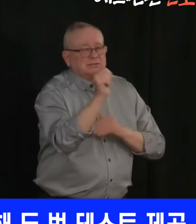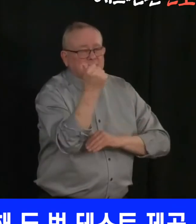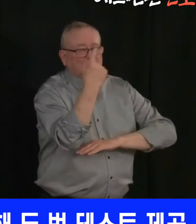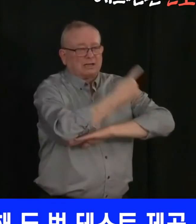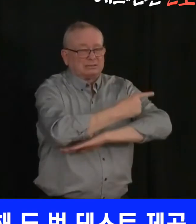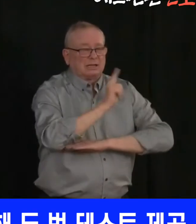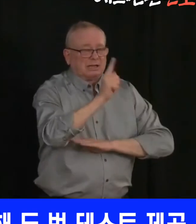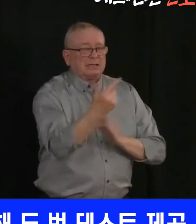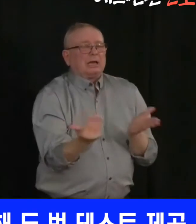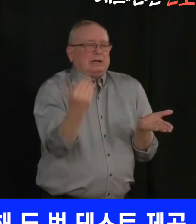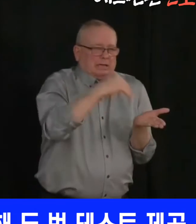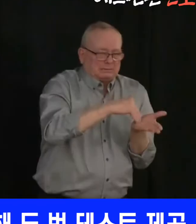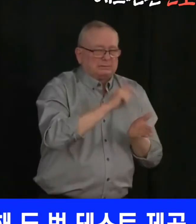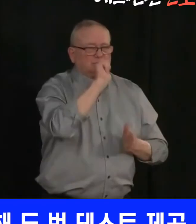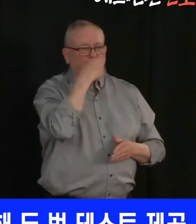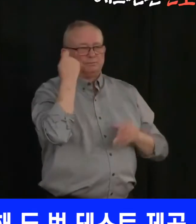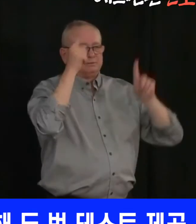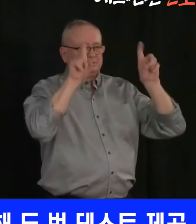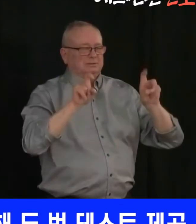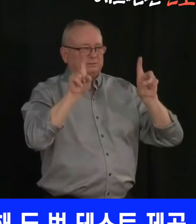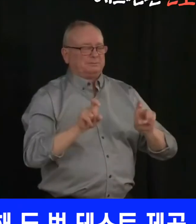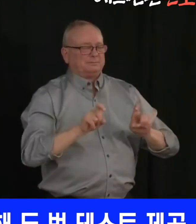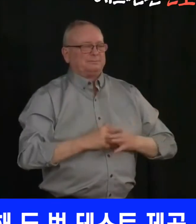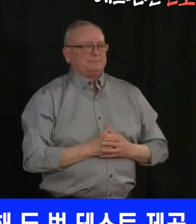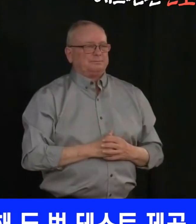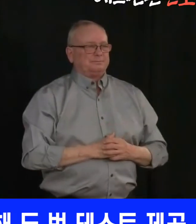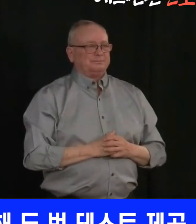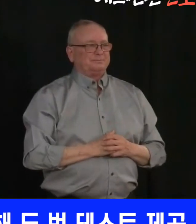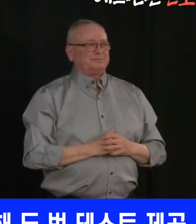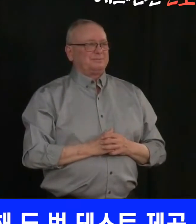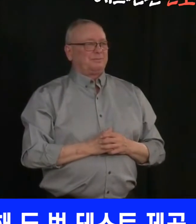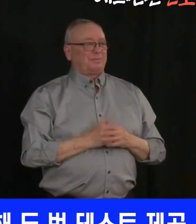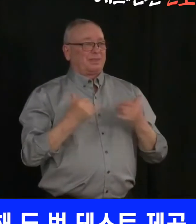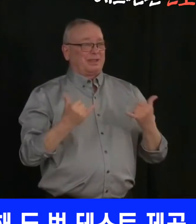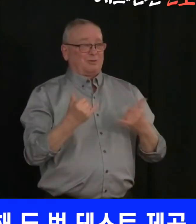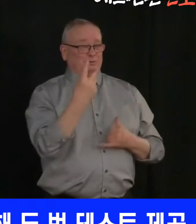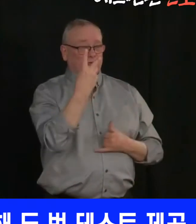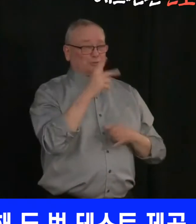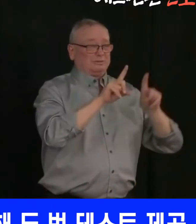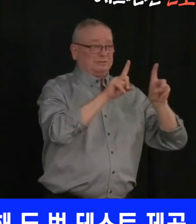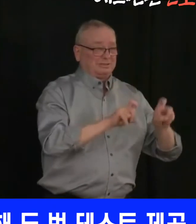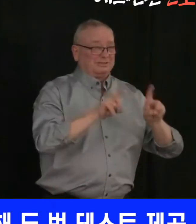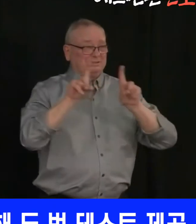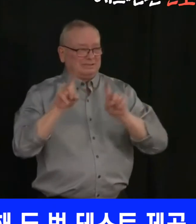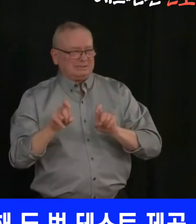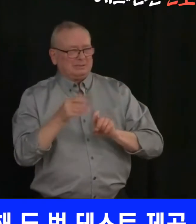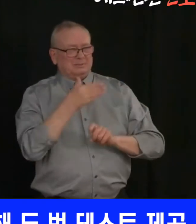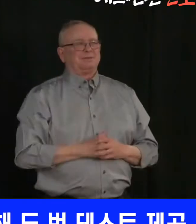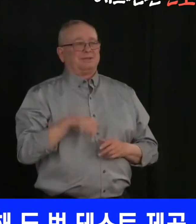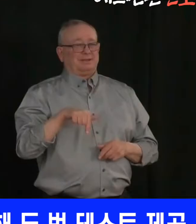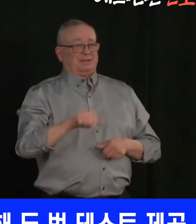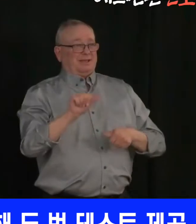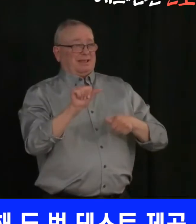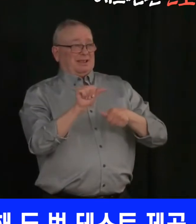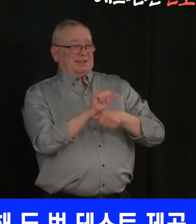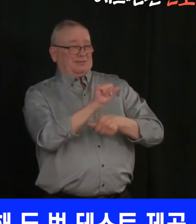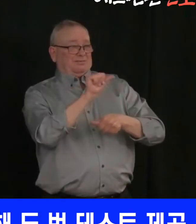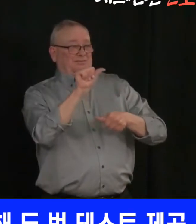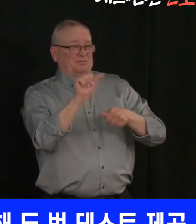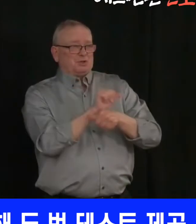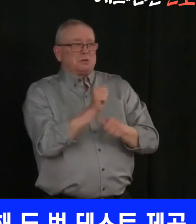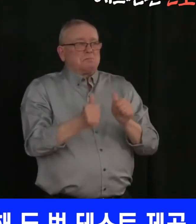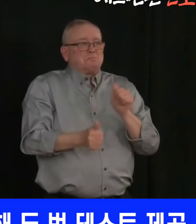경우 알림을 받는 즉시 테스트가 제공되고 음성으로 테스트되면 마지막 노출 후 10일 후에 다시 테스트를